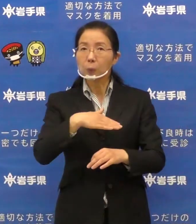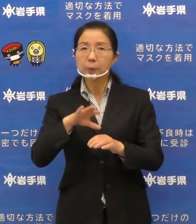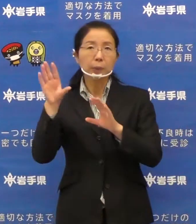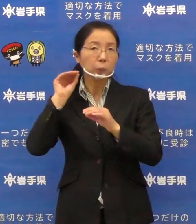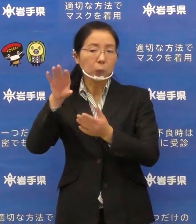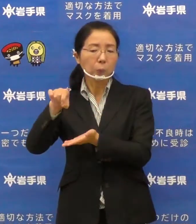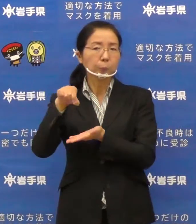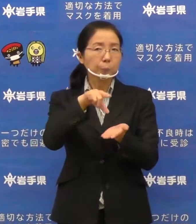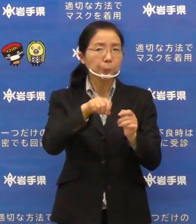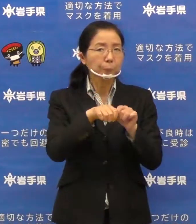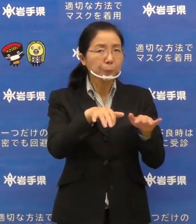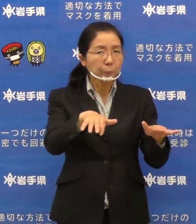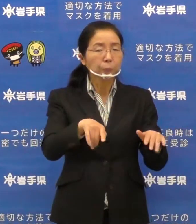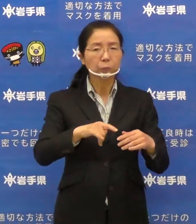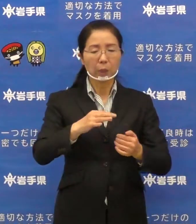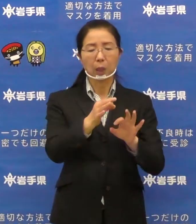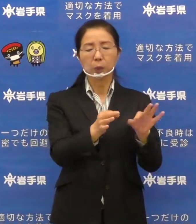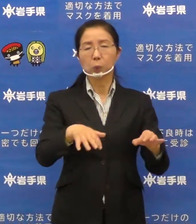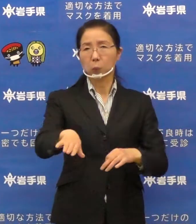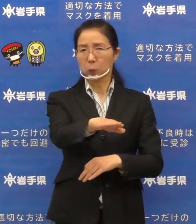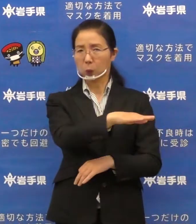、市町村における